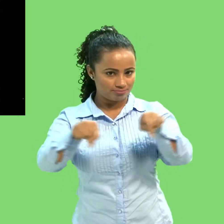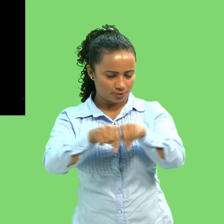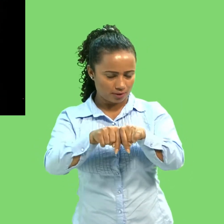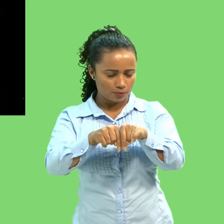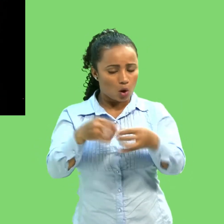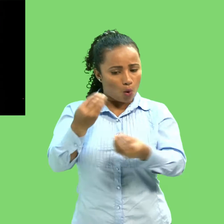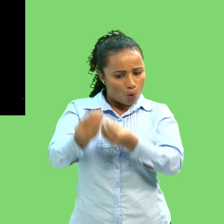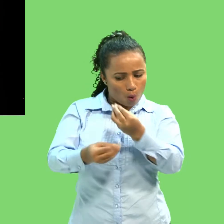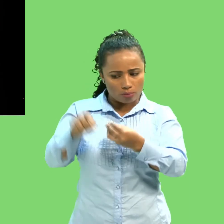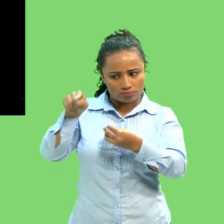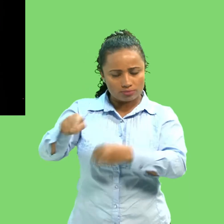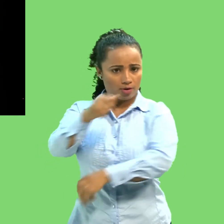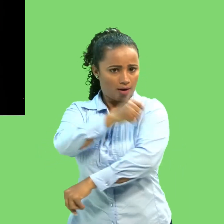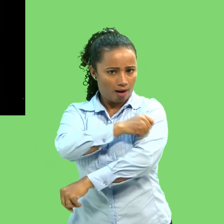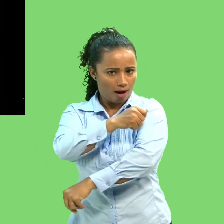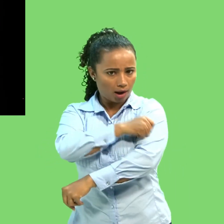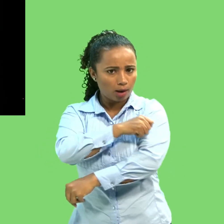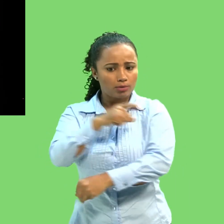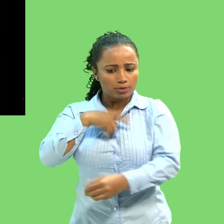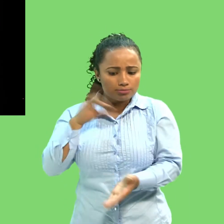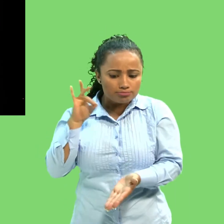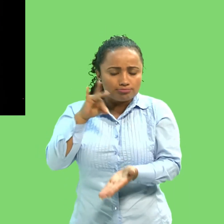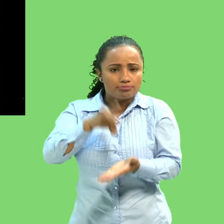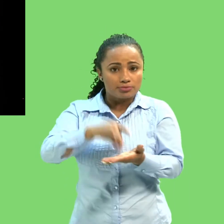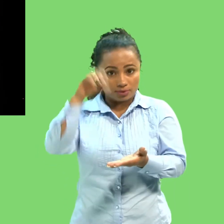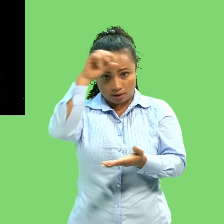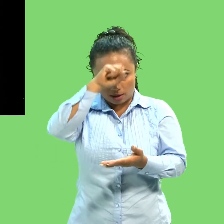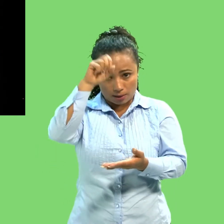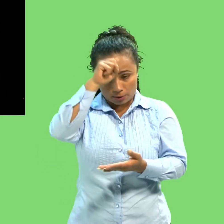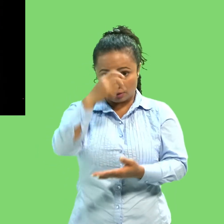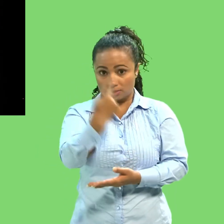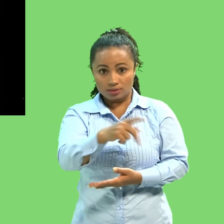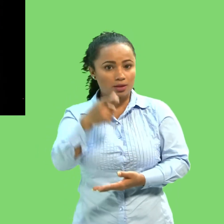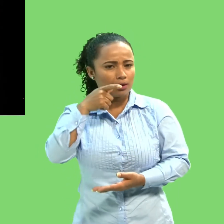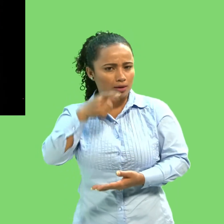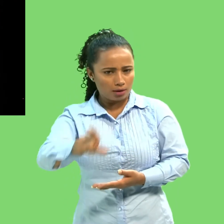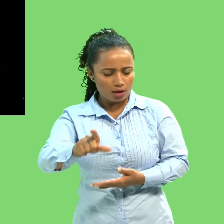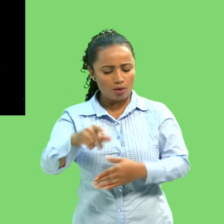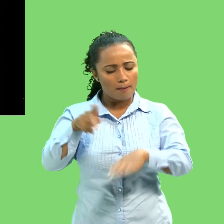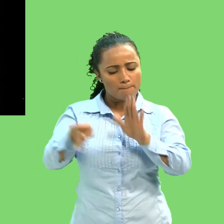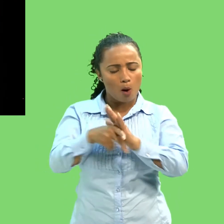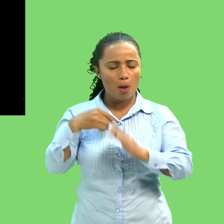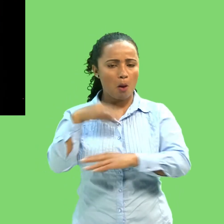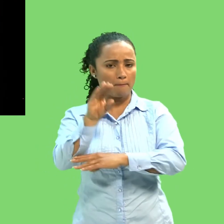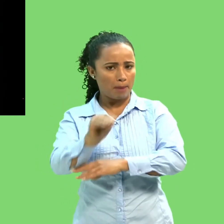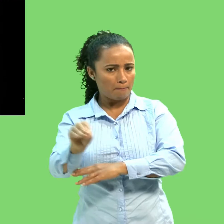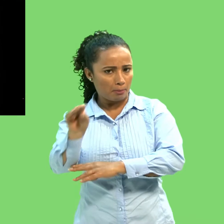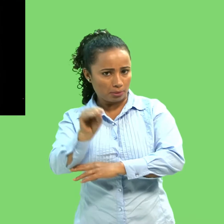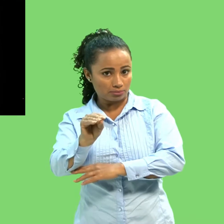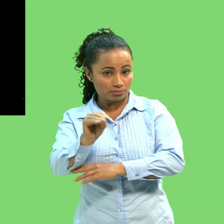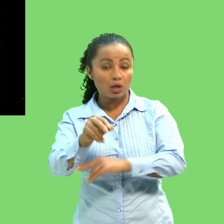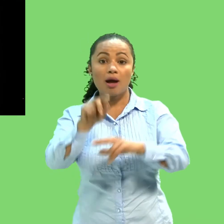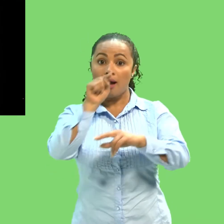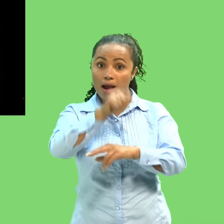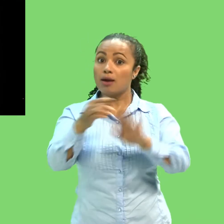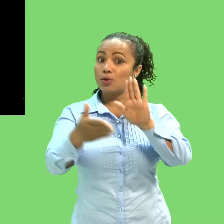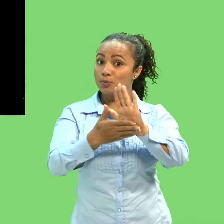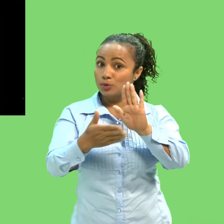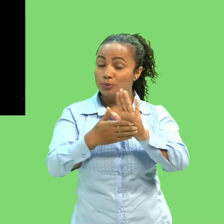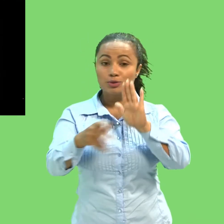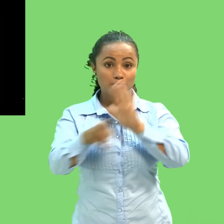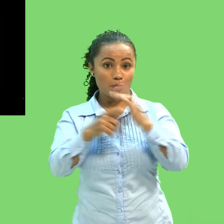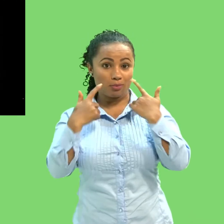que esse aluno ele está realmente aprendendo a língua que ele fala. Então, inicialmente, a proposta da linguística